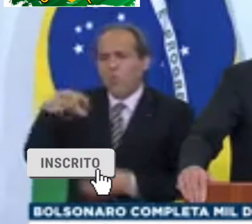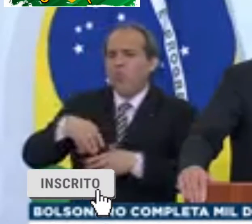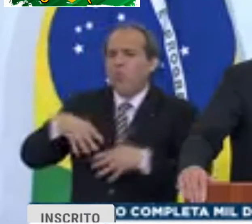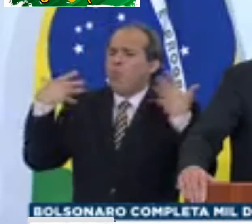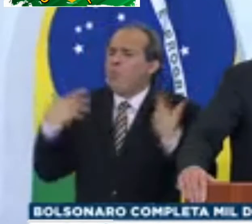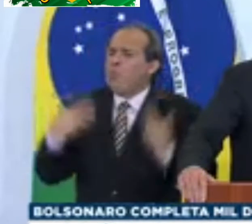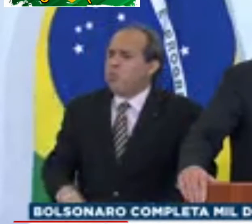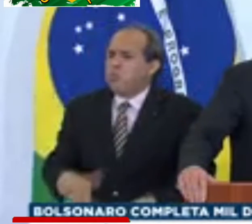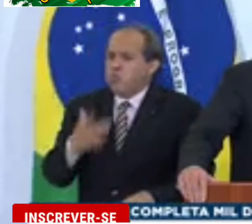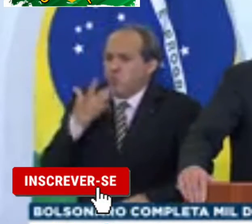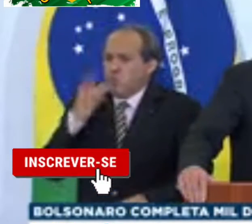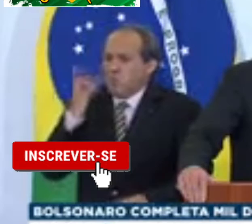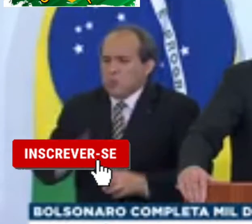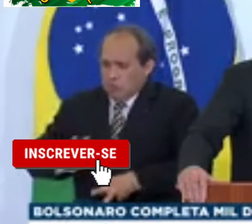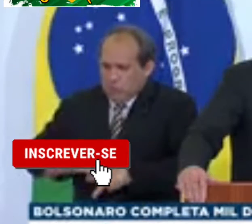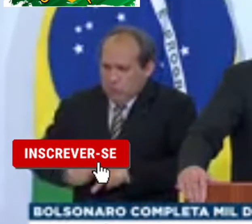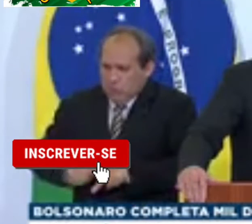semanal.